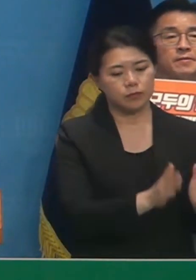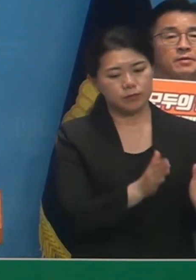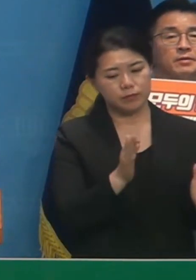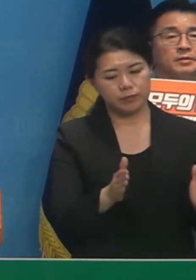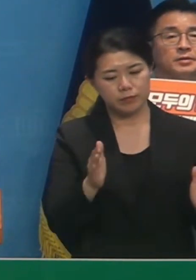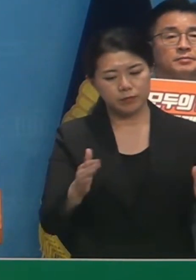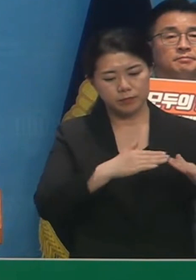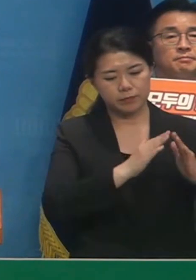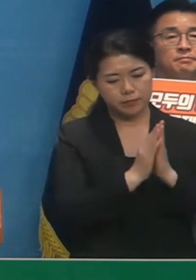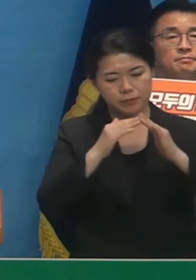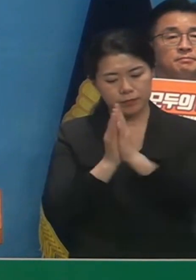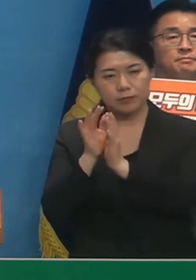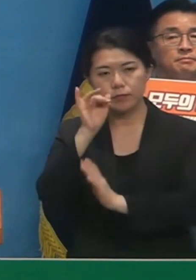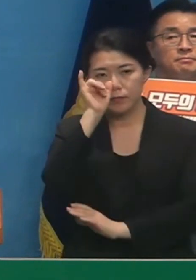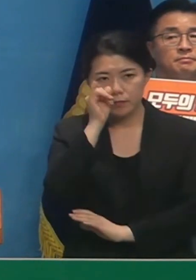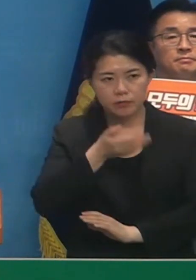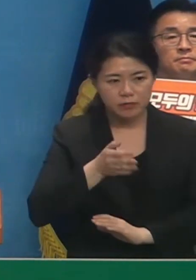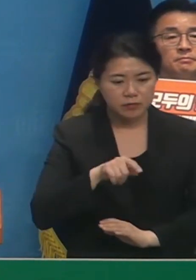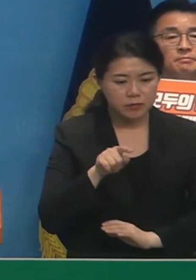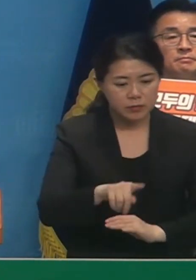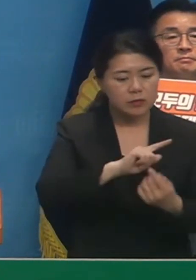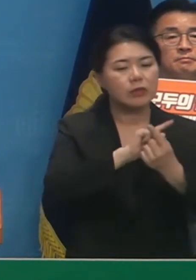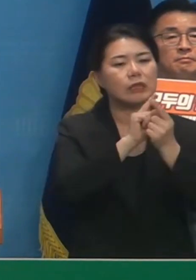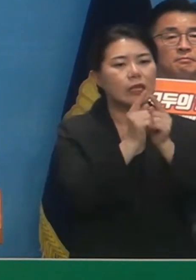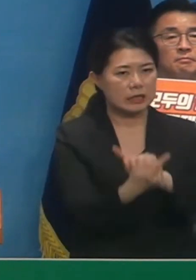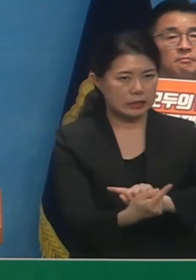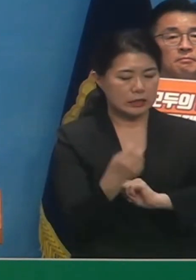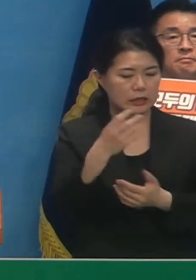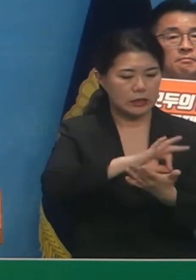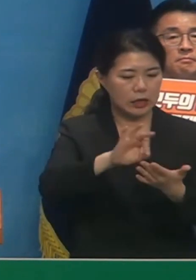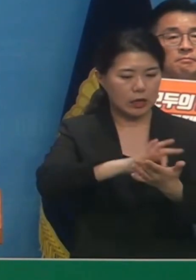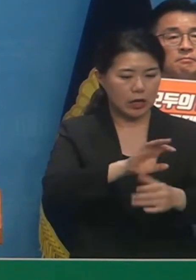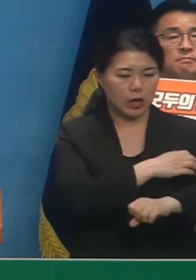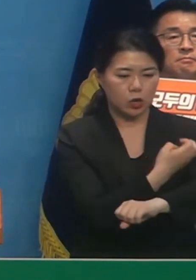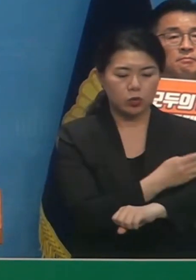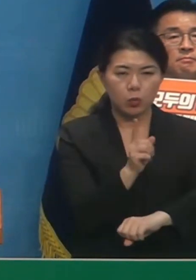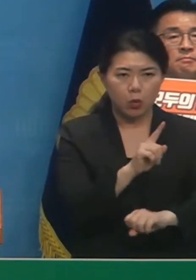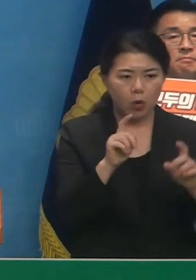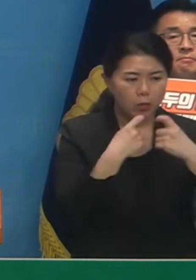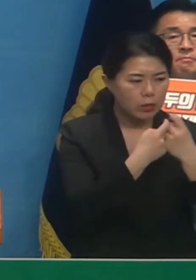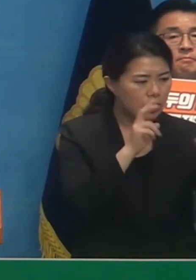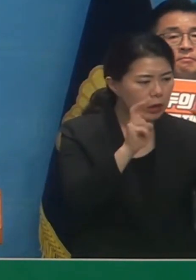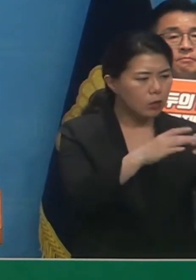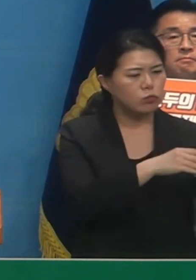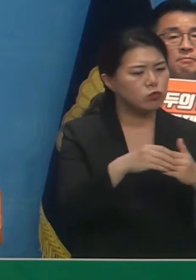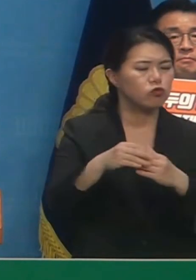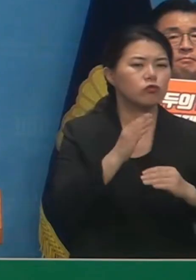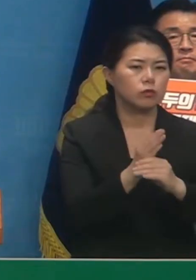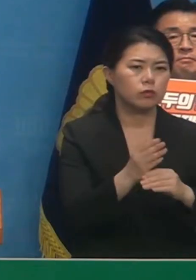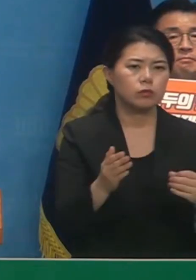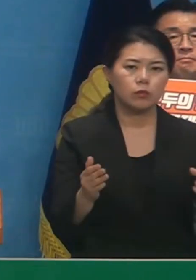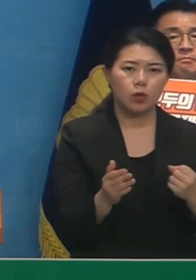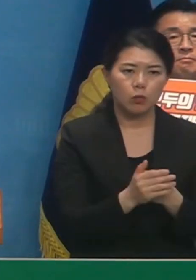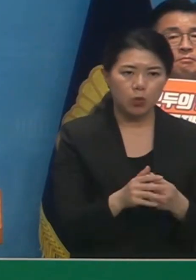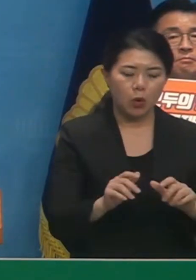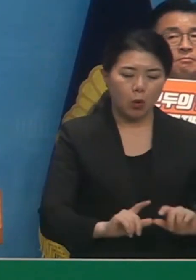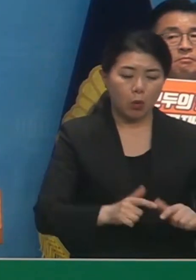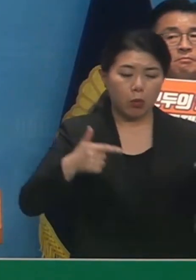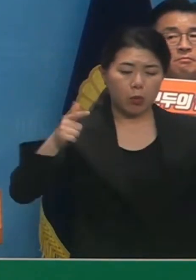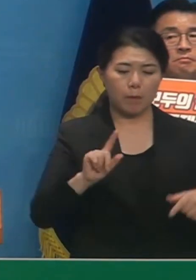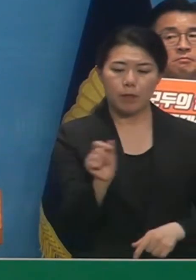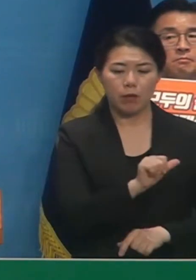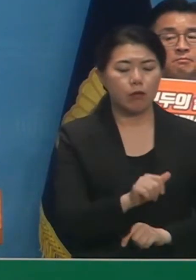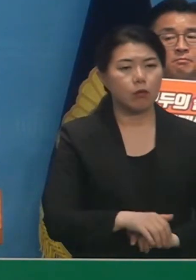순차적으로 폐쇄되고 있지만 그 자리를 대신할 재생에너지는 민간이 주도하며 빠르게 확장되고